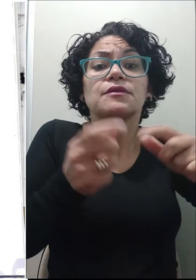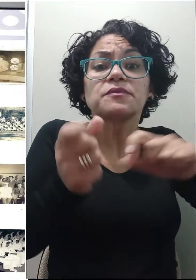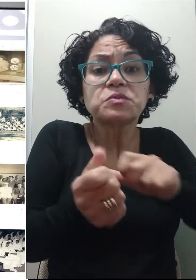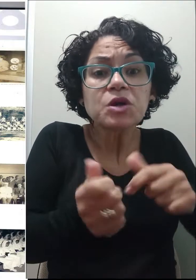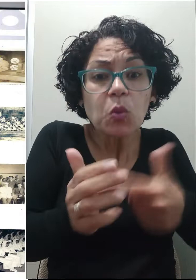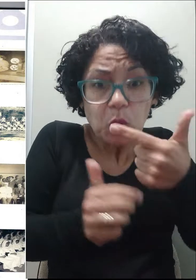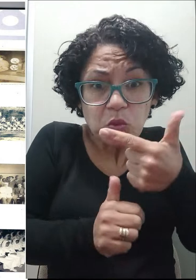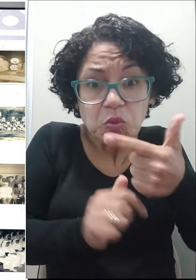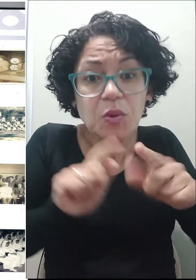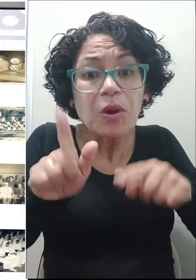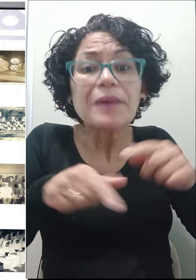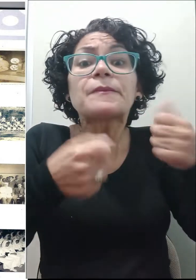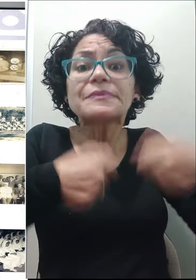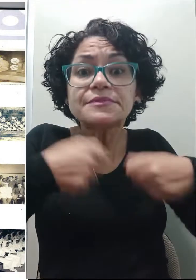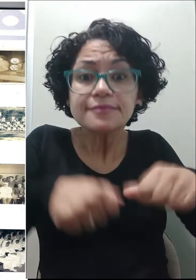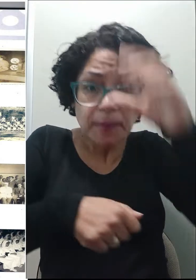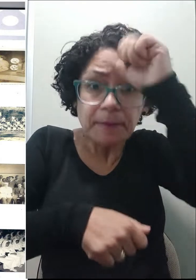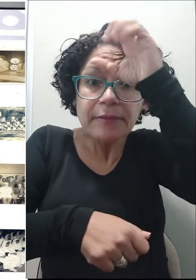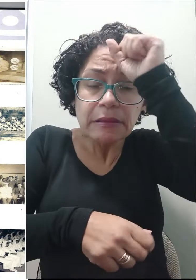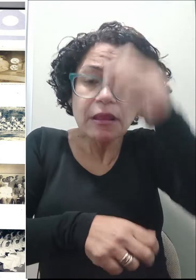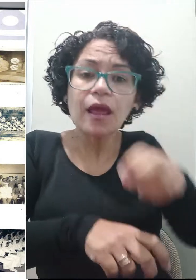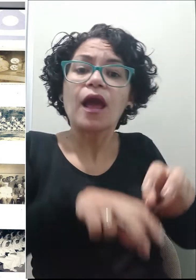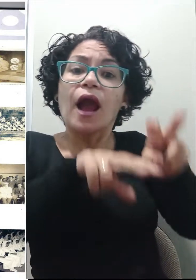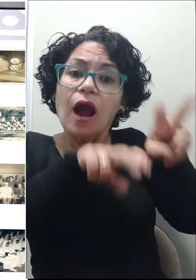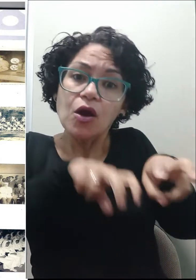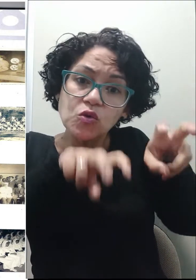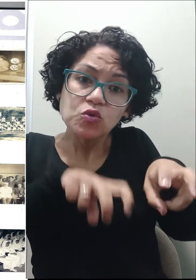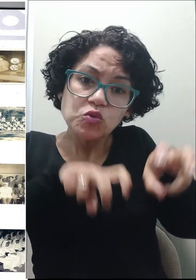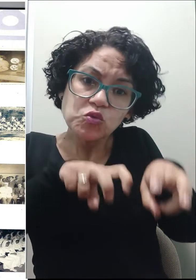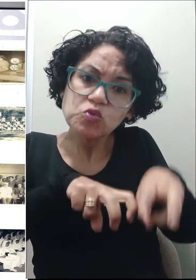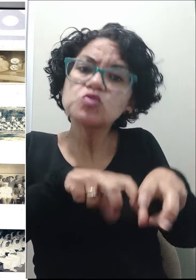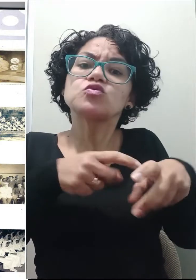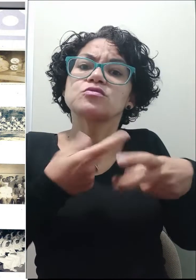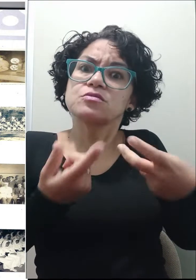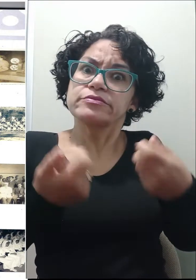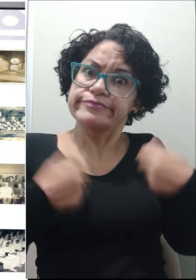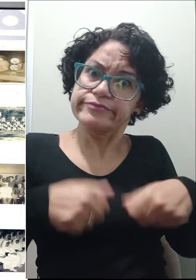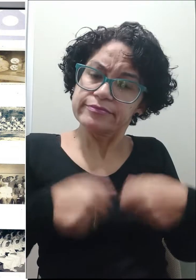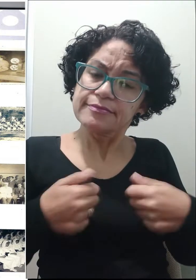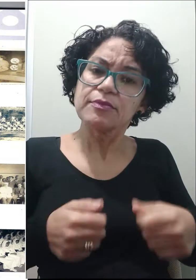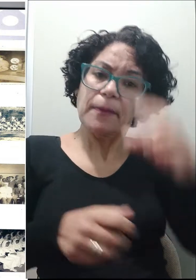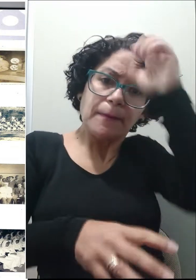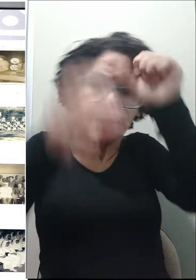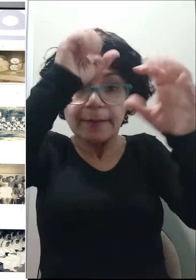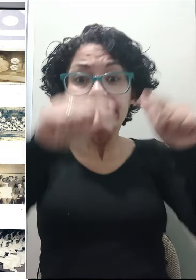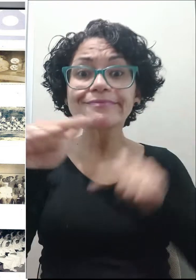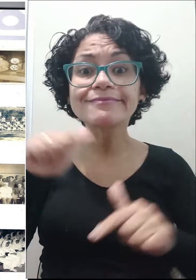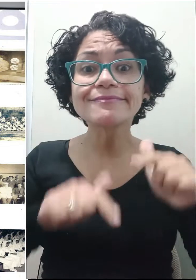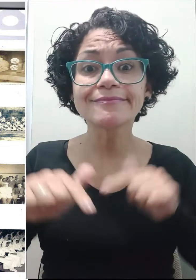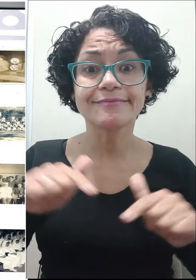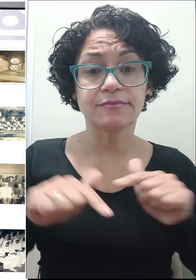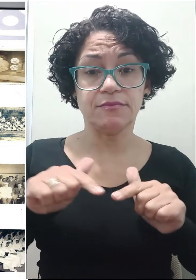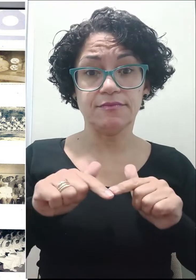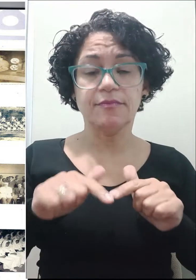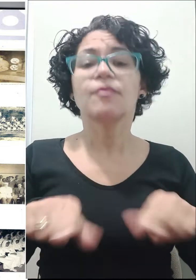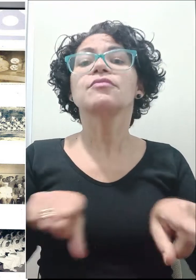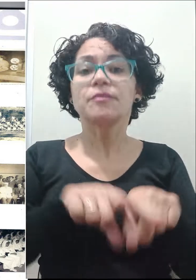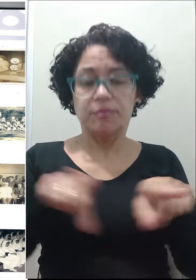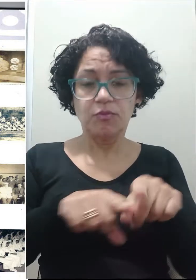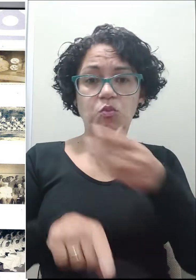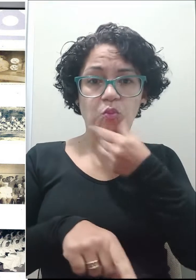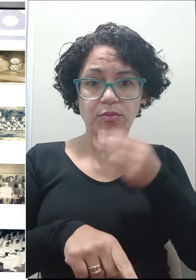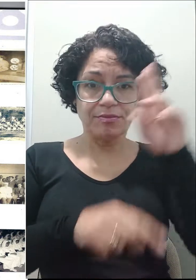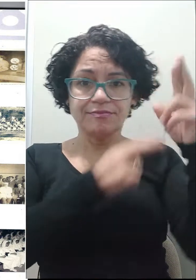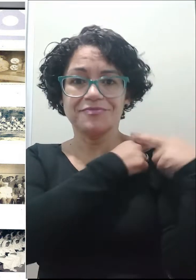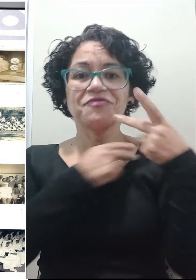sobrevivência. Segundo esse profissional, o objetivo dos institutos não era o de formar homens